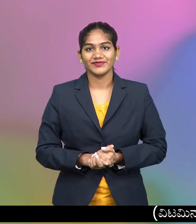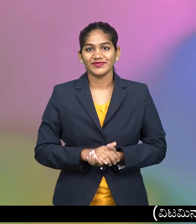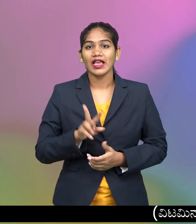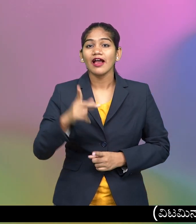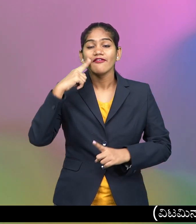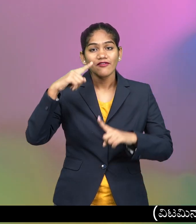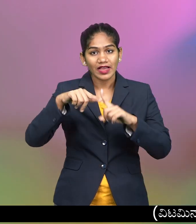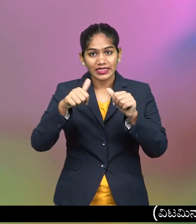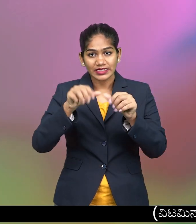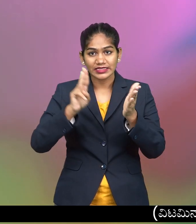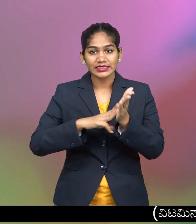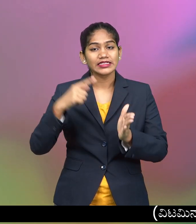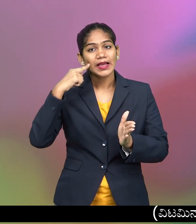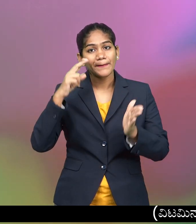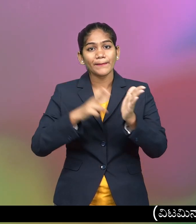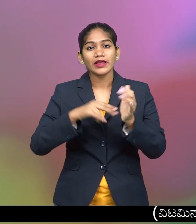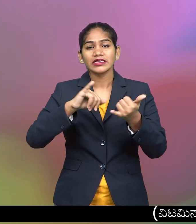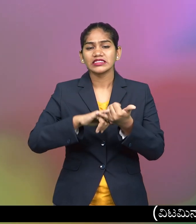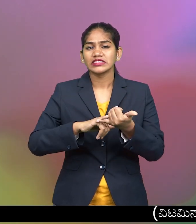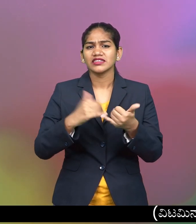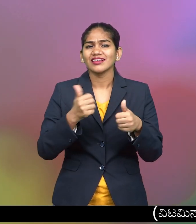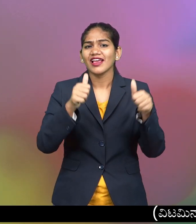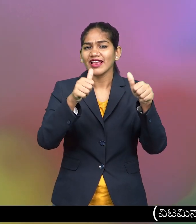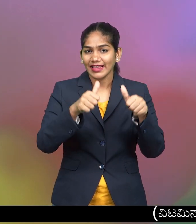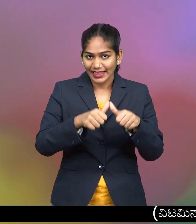ವಿಟಮಿನ್ಗಳು ಎ, ಡಿ, ಇ ಮತ್ತು ಕೆ.